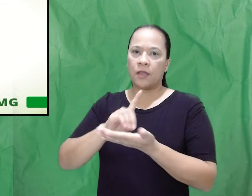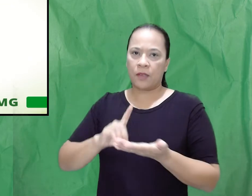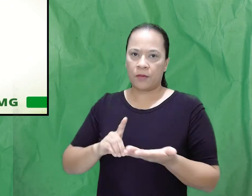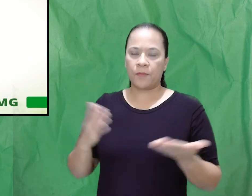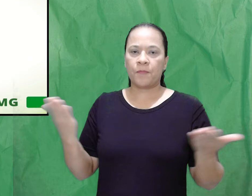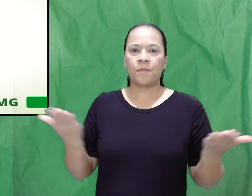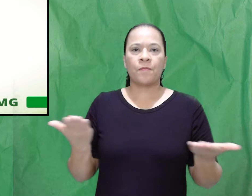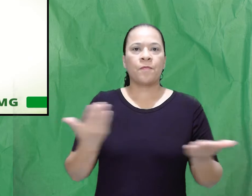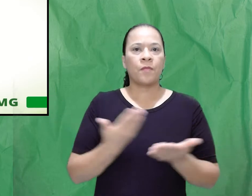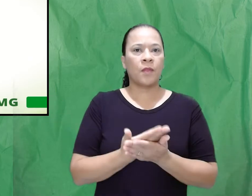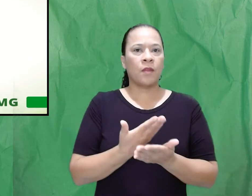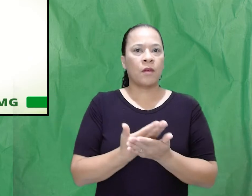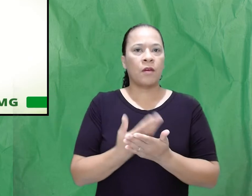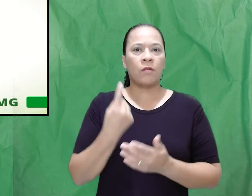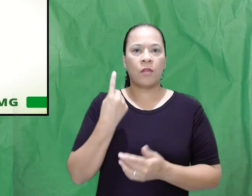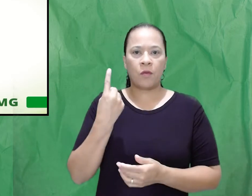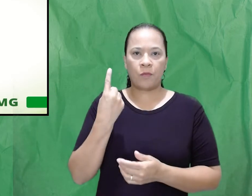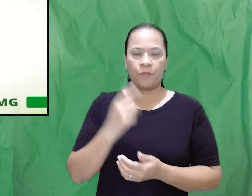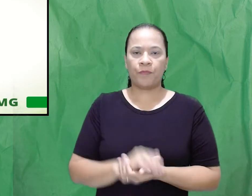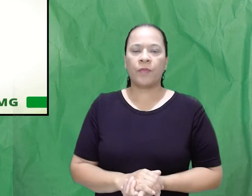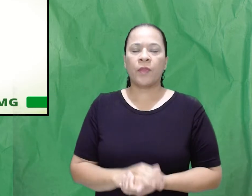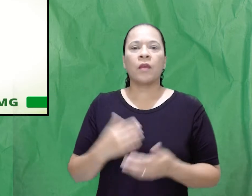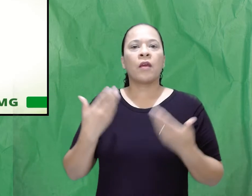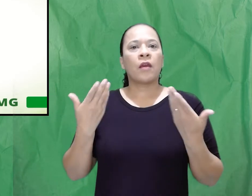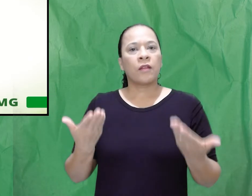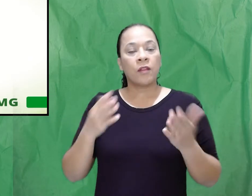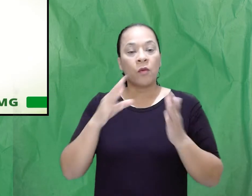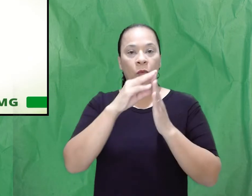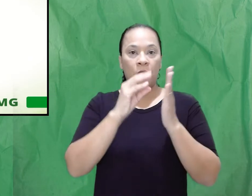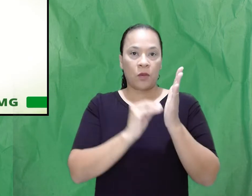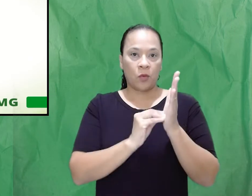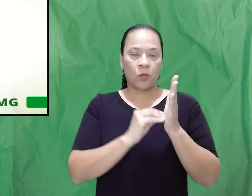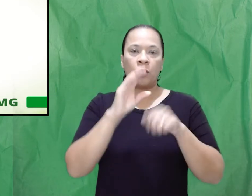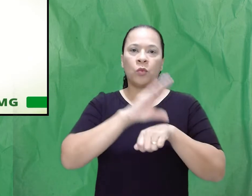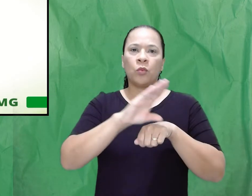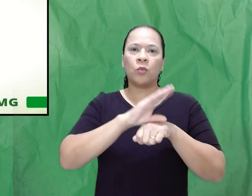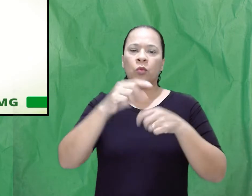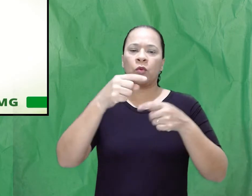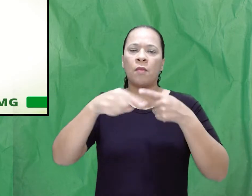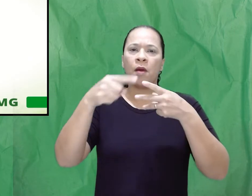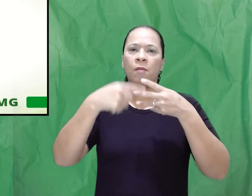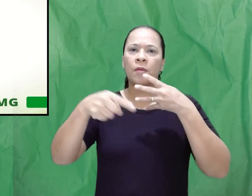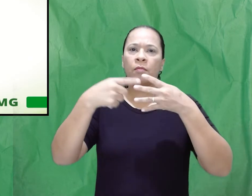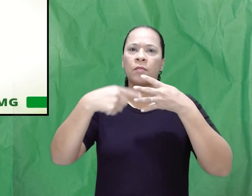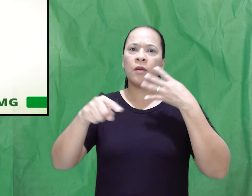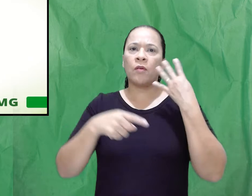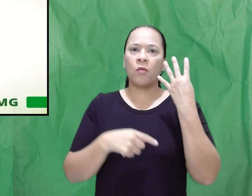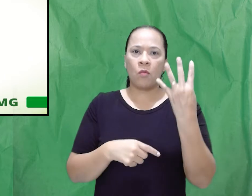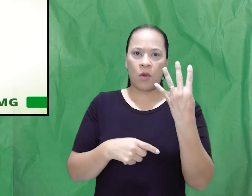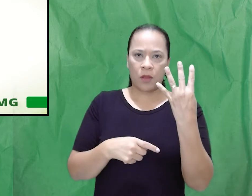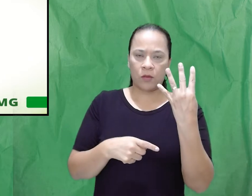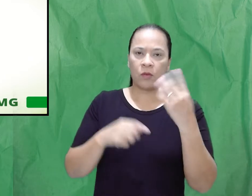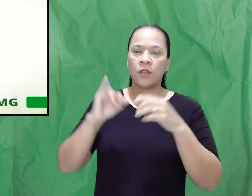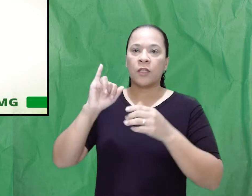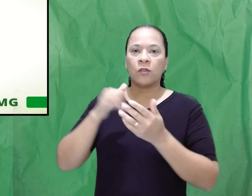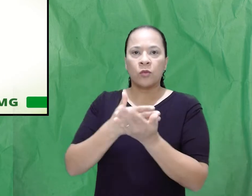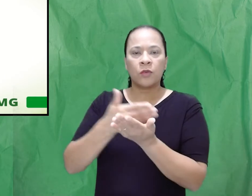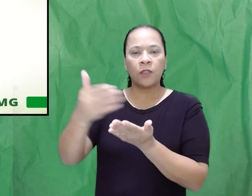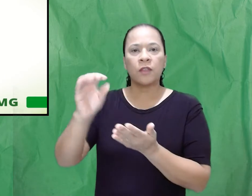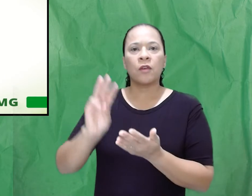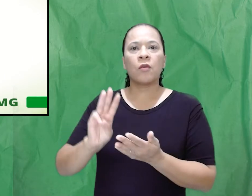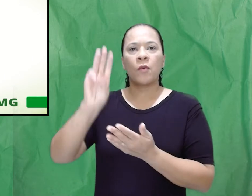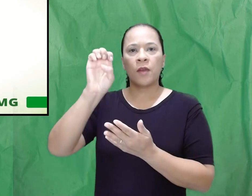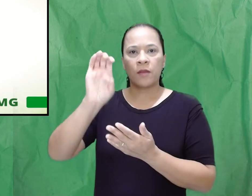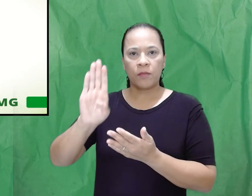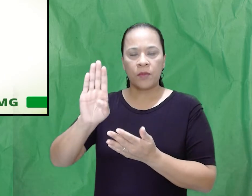Então, o conteúdo deste curso vamos passar por 4 módulos, que é Introdução ao Web Designer. Vamos falar sobre